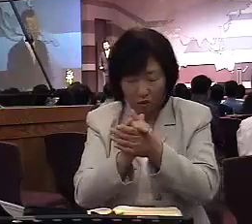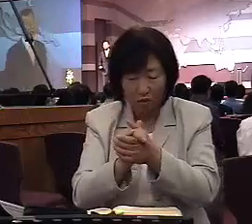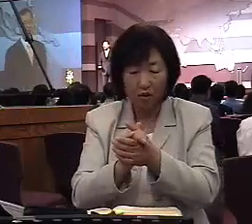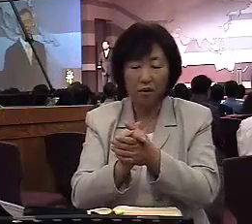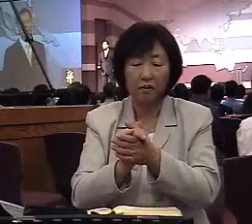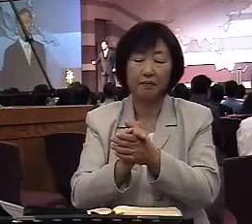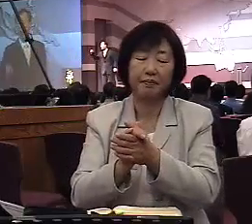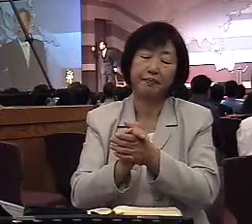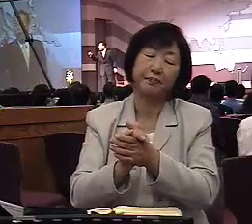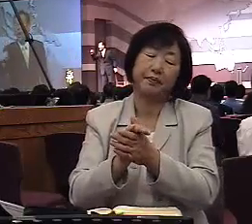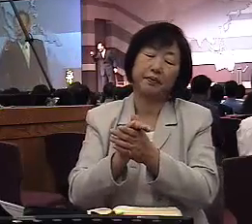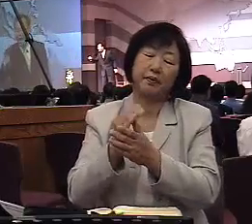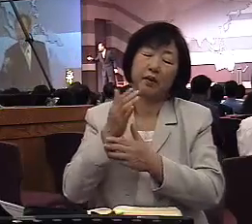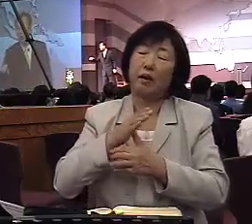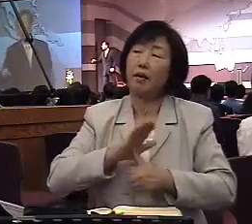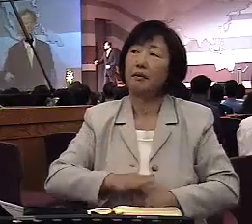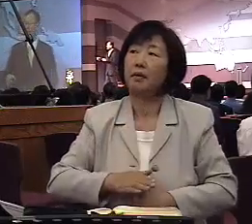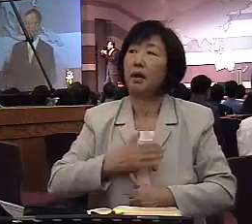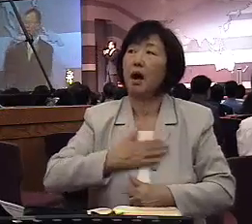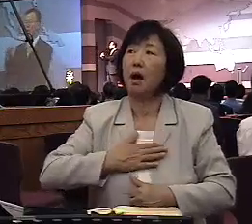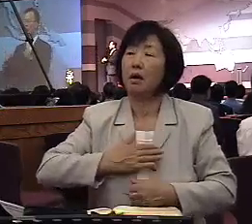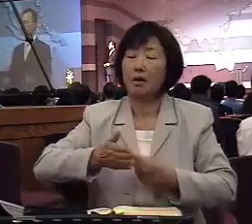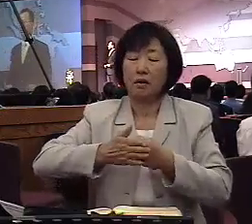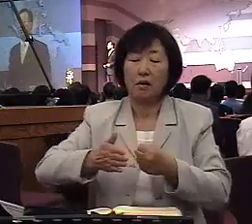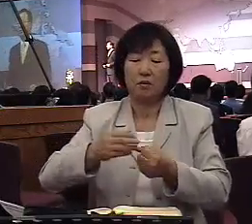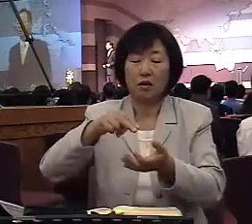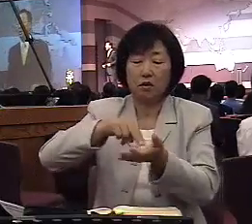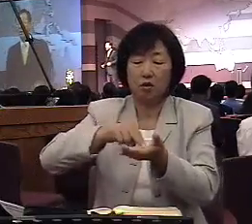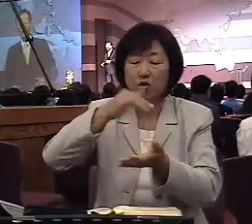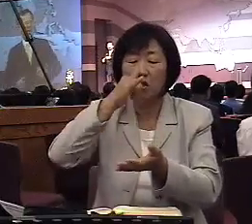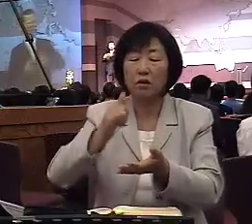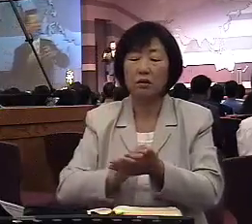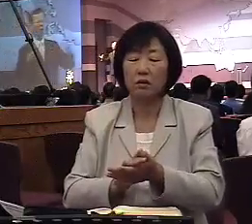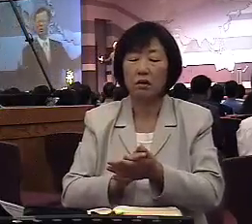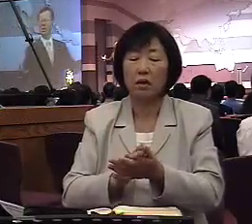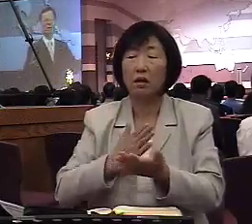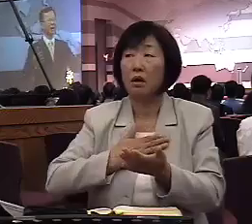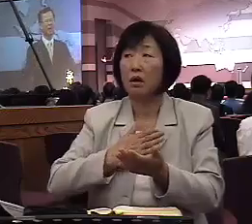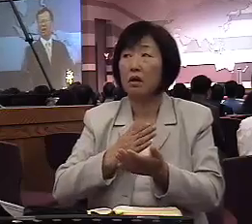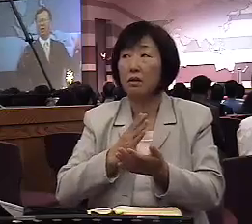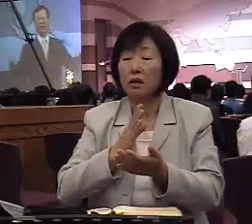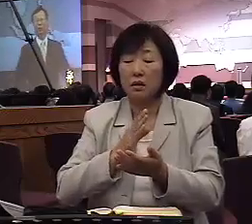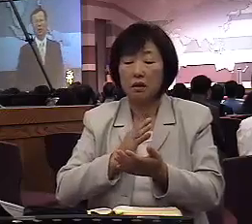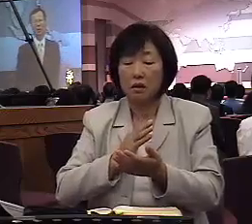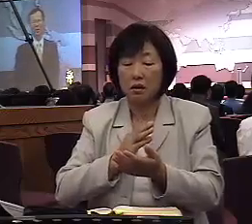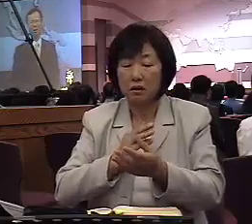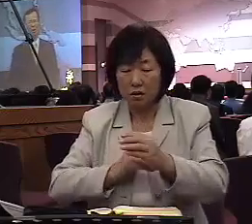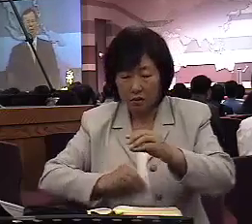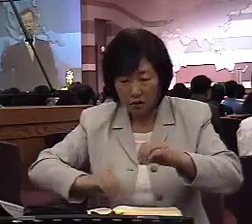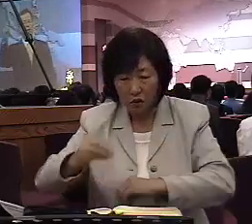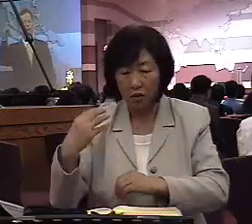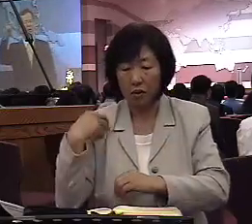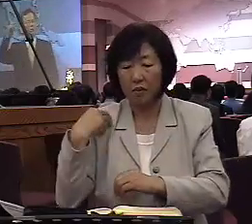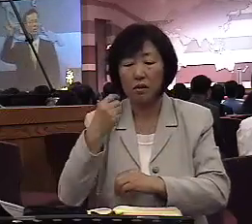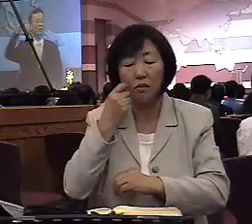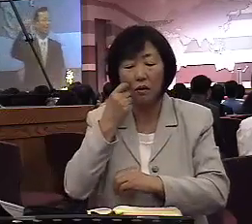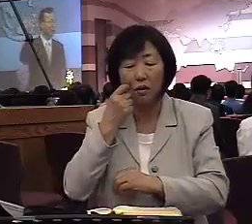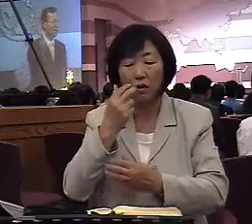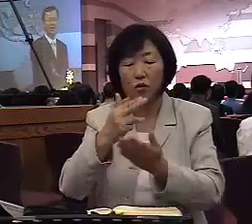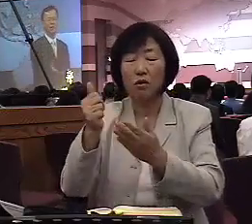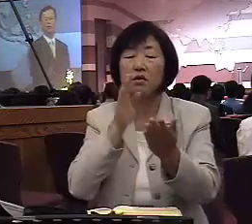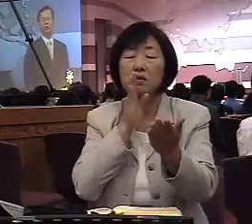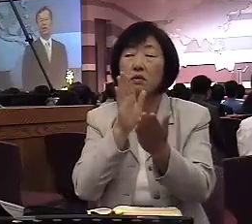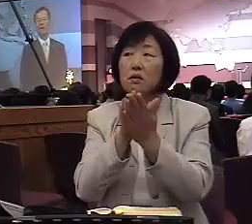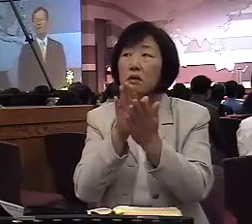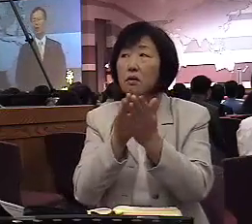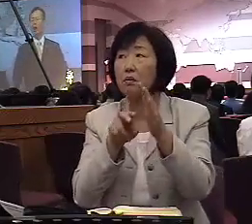하나님을 찾겠습니다 하면서 그 아는 것 때문에 내가 설 수 있는 것이고, 내가 정령 감당하지 못하게 되면 주님께서 친히